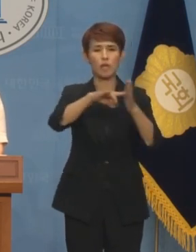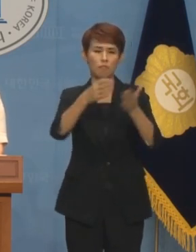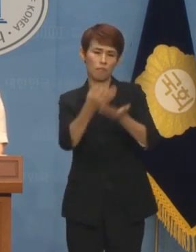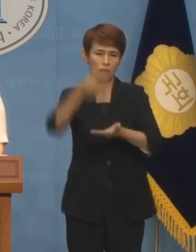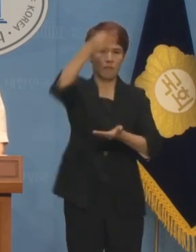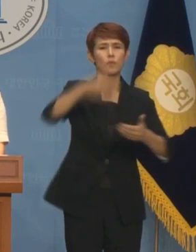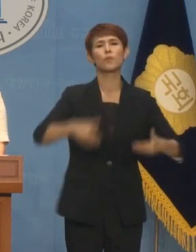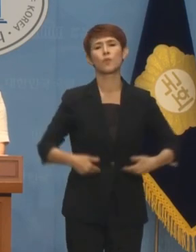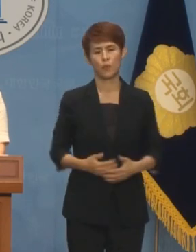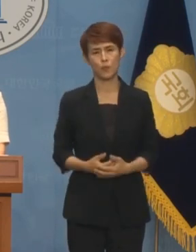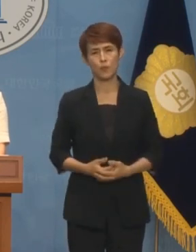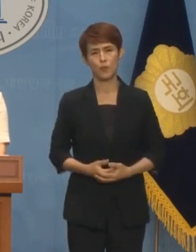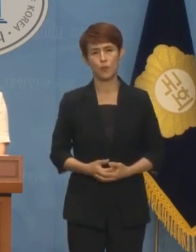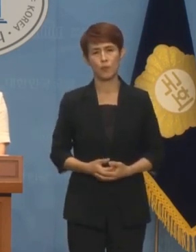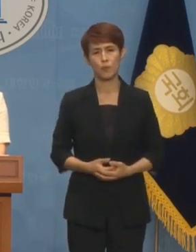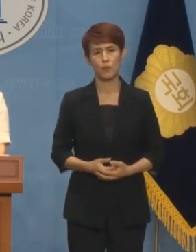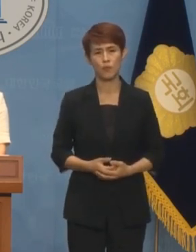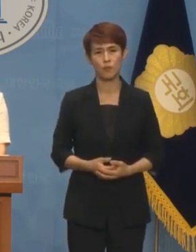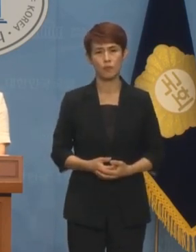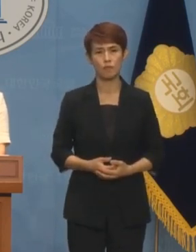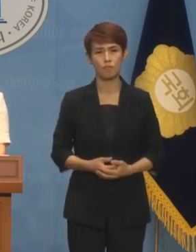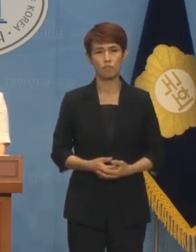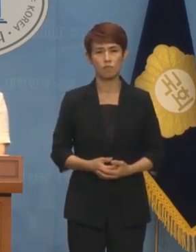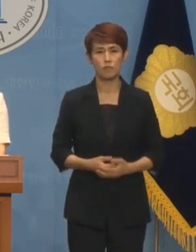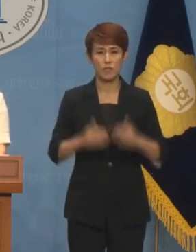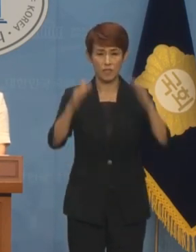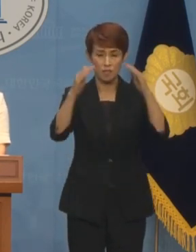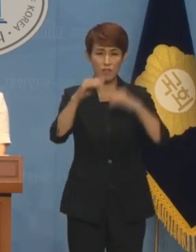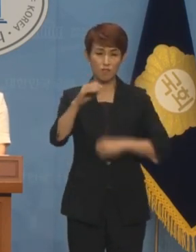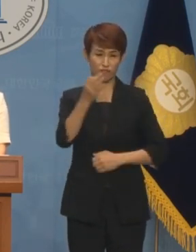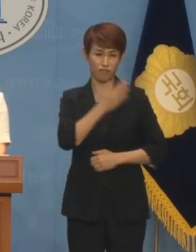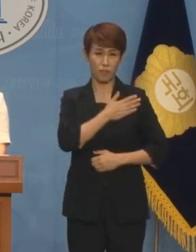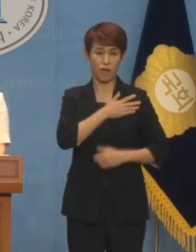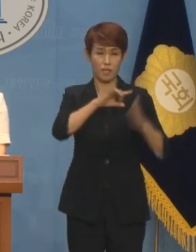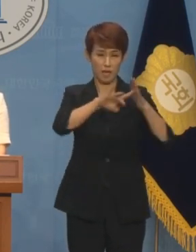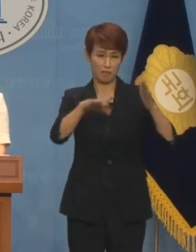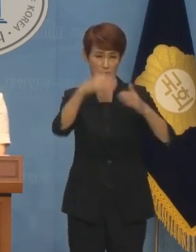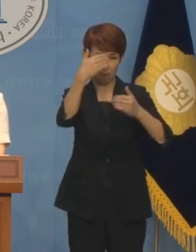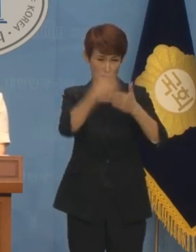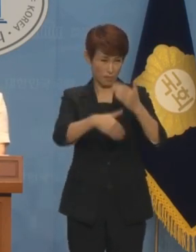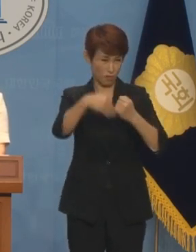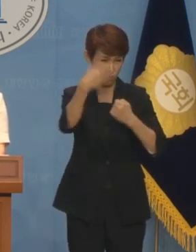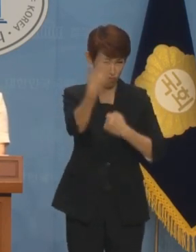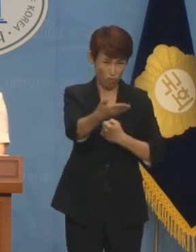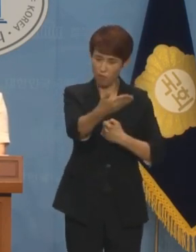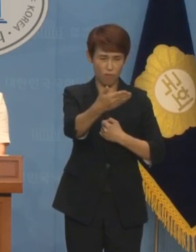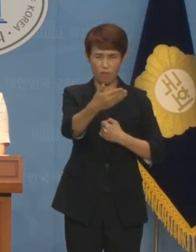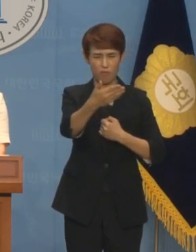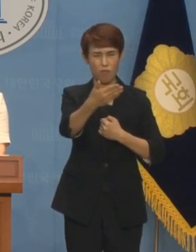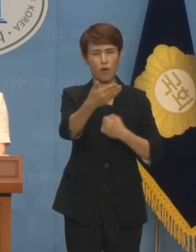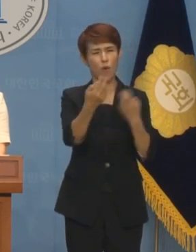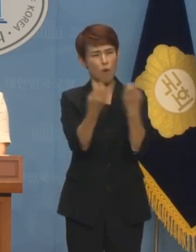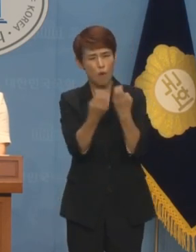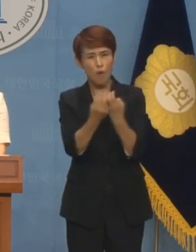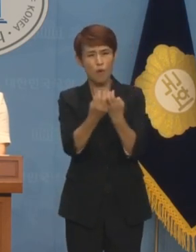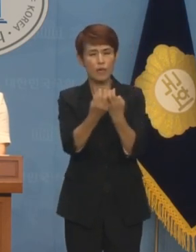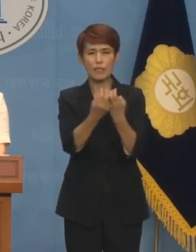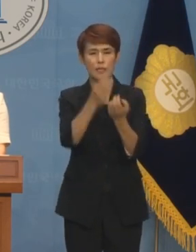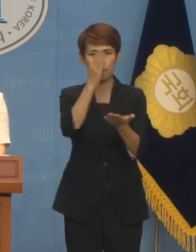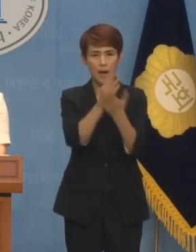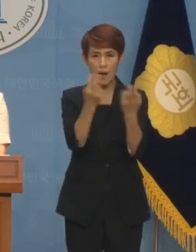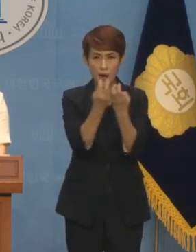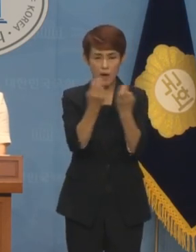필요합니다. 이미 단행된 대규모 부자 감세를 만회하고 세제의 재분배 효과를 높이기 위해서는 그냥